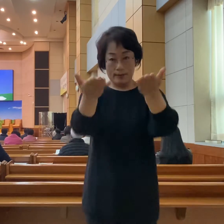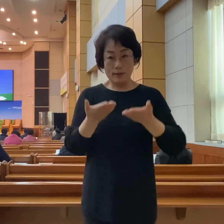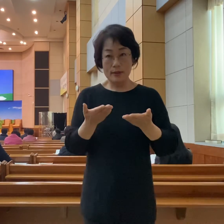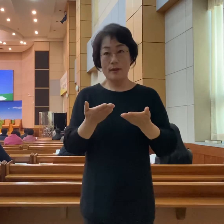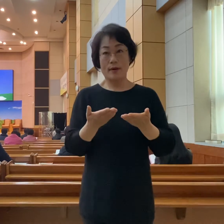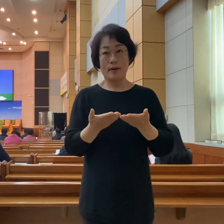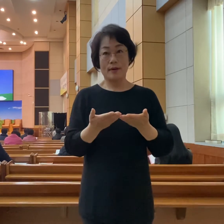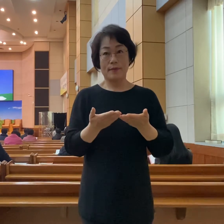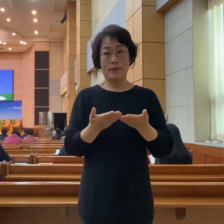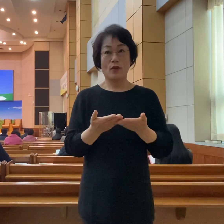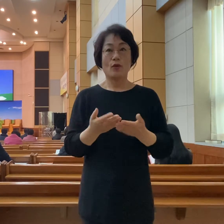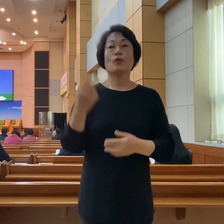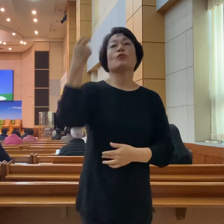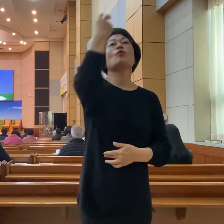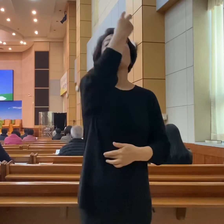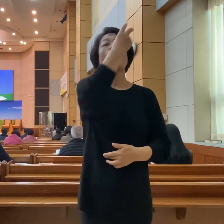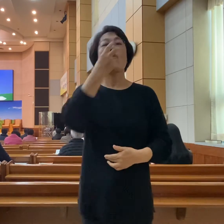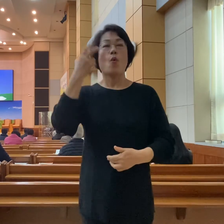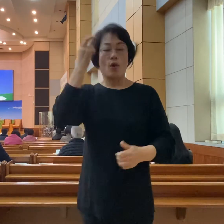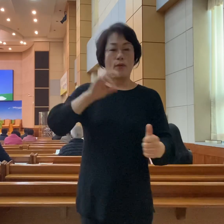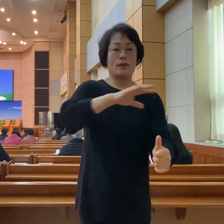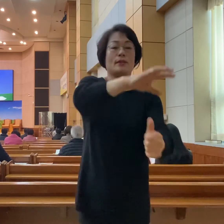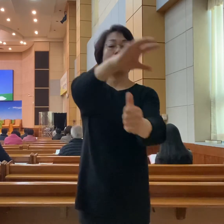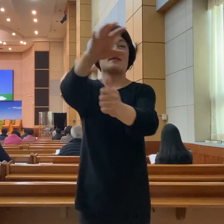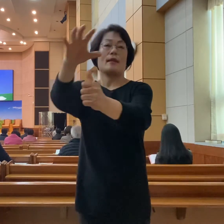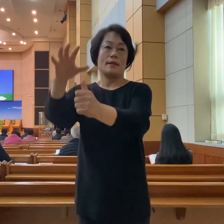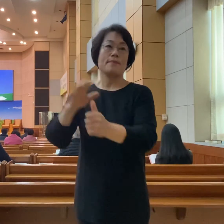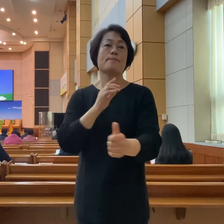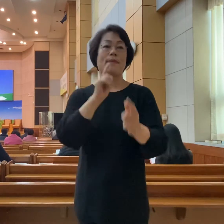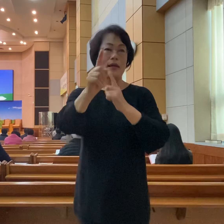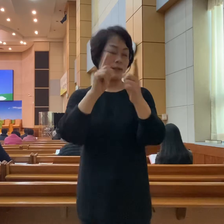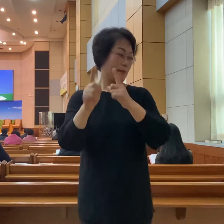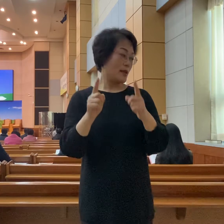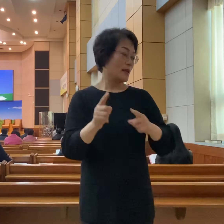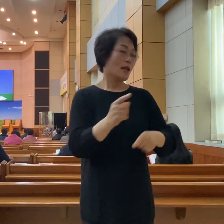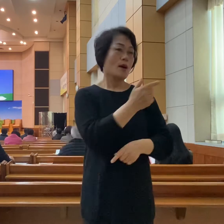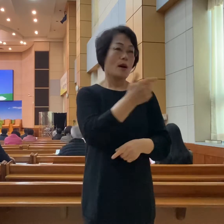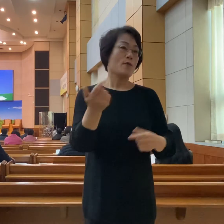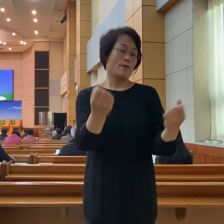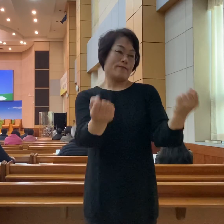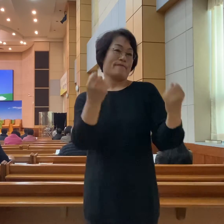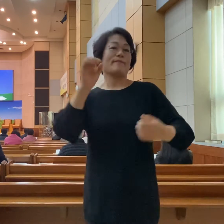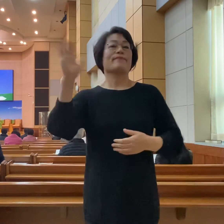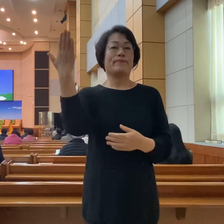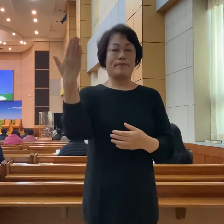하시면서 그렇게 돌보신다는 이 말씀이 얼마나 힘이 돼요.